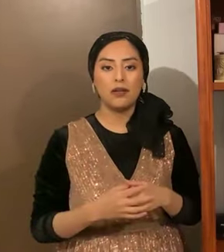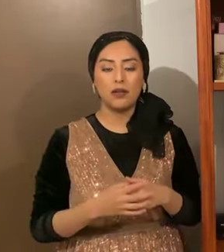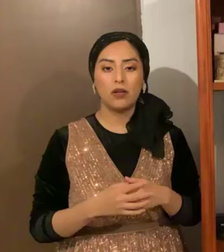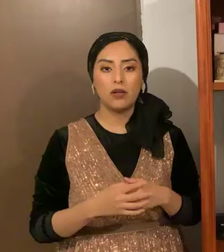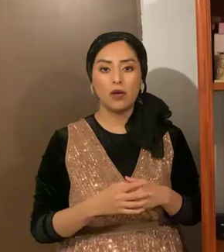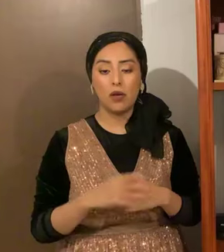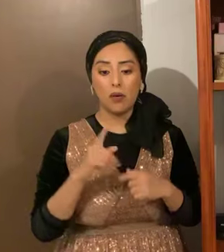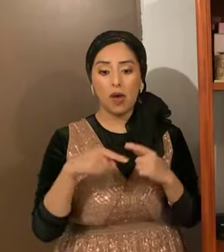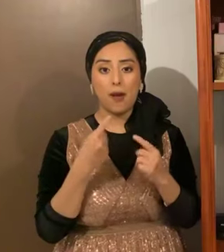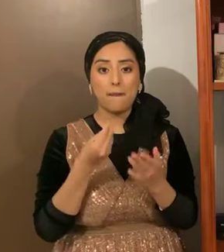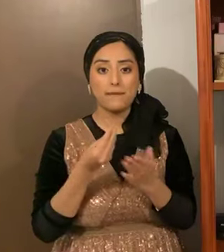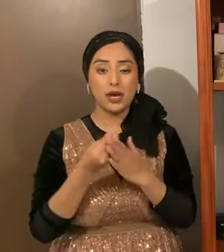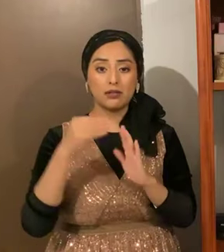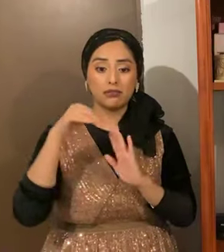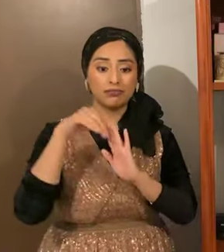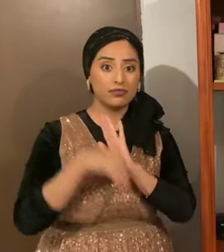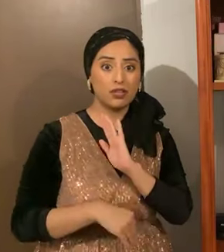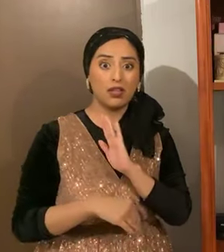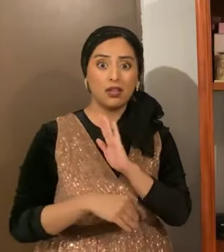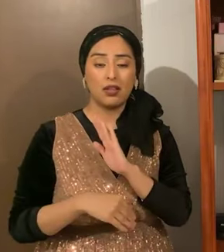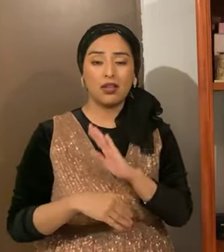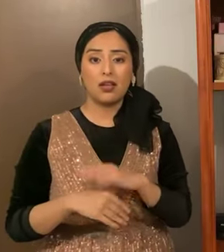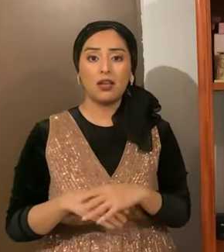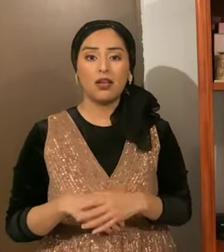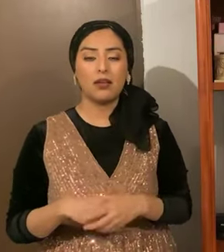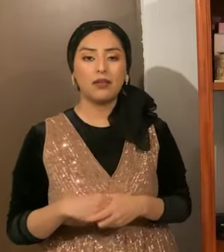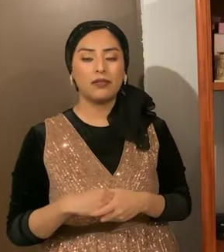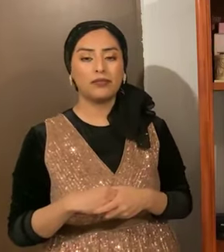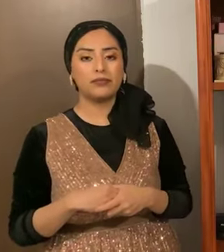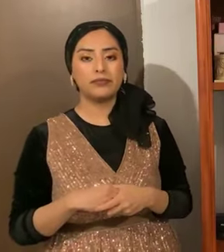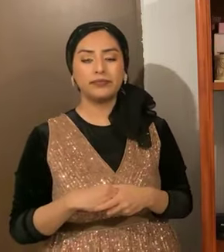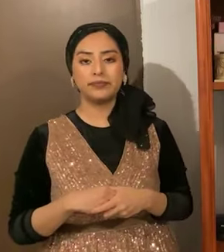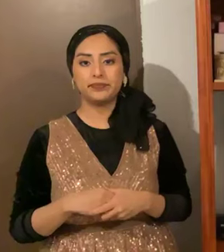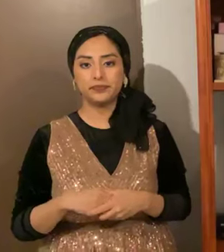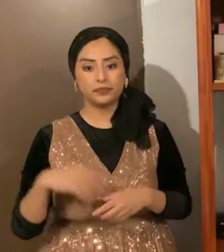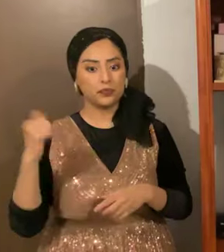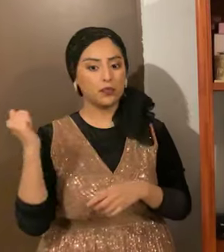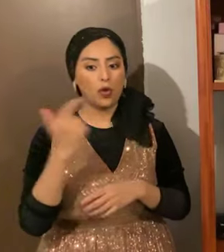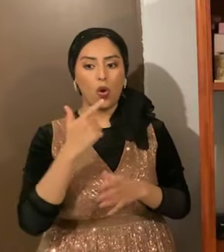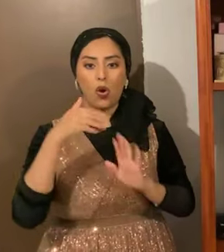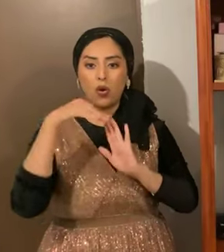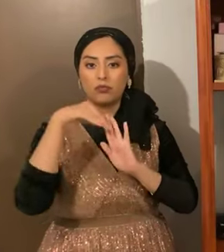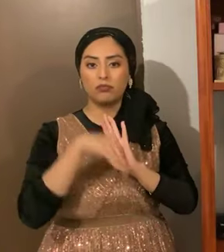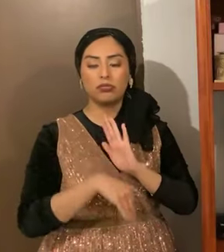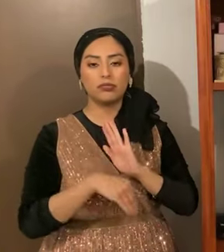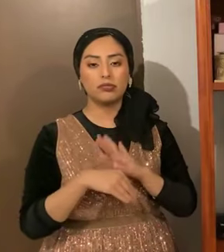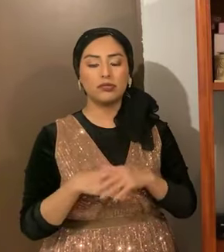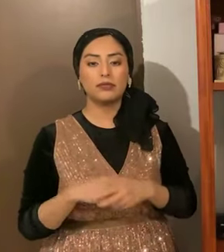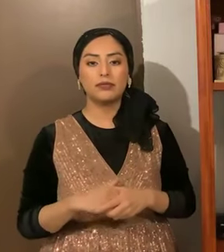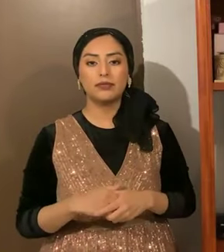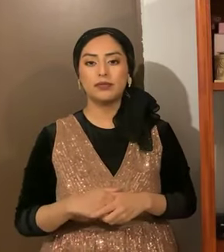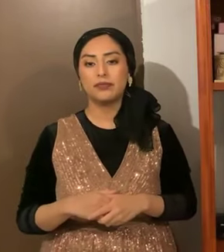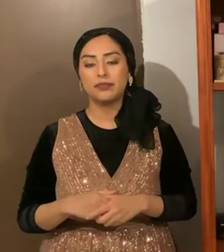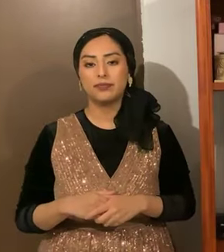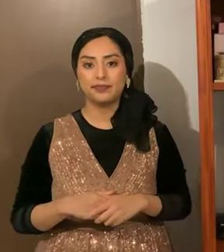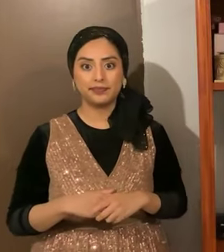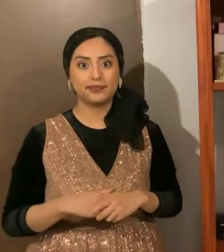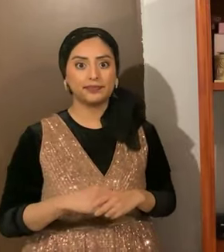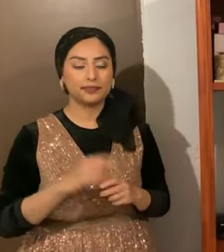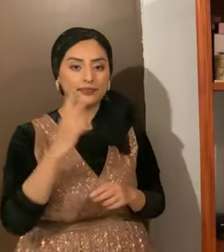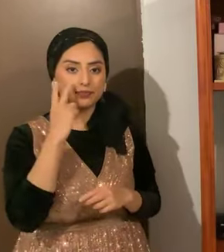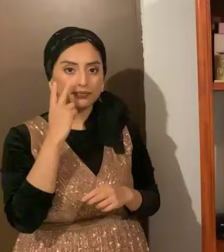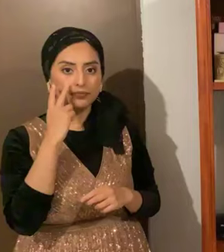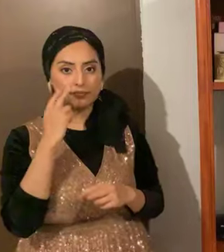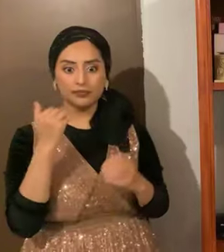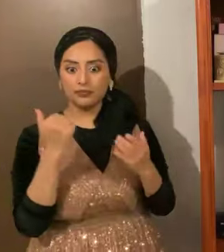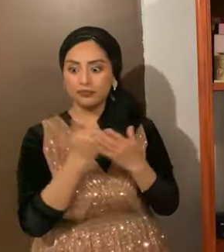cuando reviente lo que se llama la burbuja de la inteligencia artificial, todo se va a ir para abajo. ¿Te das cuenta que